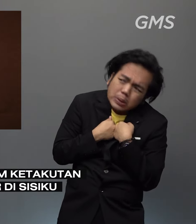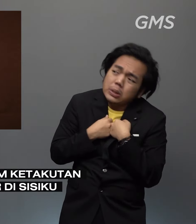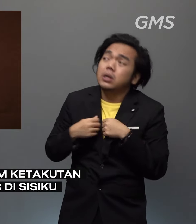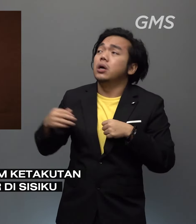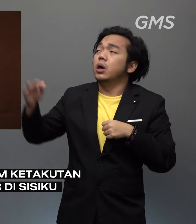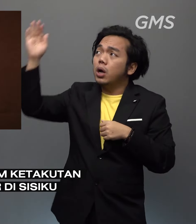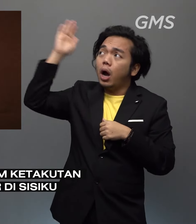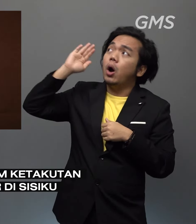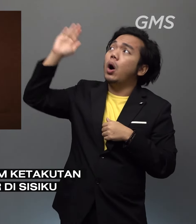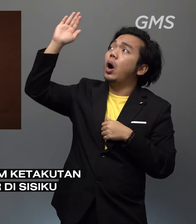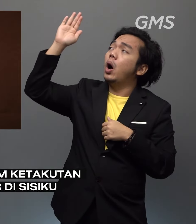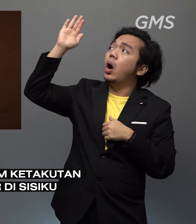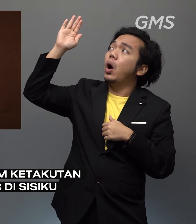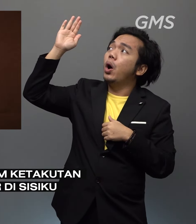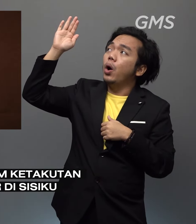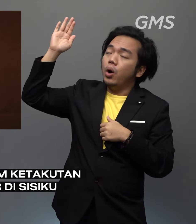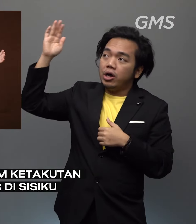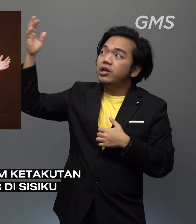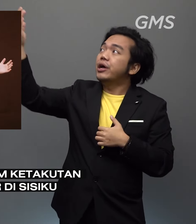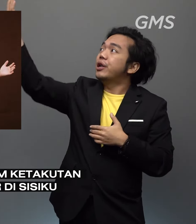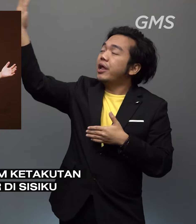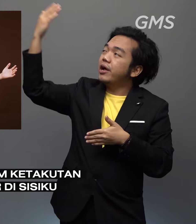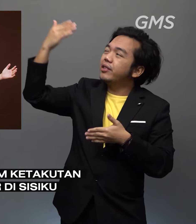ketakutan, kau hadir di